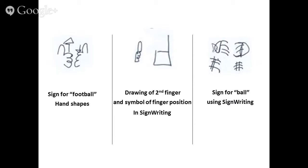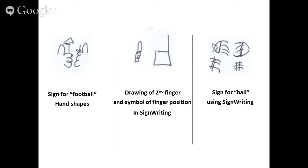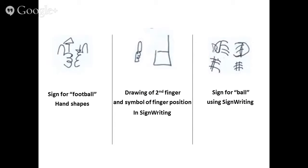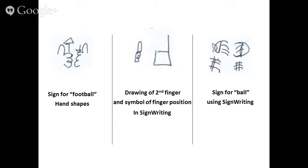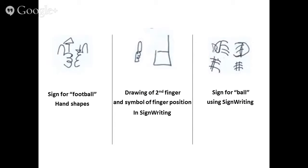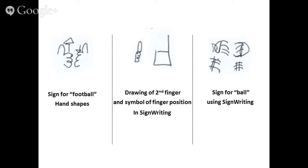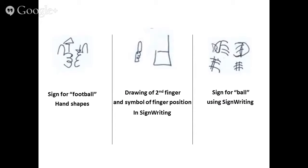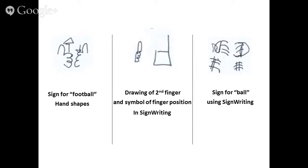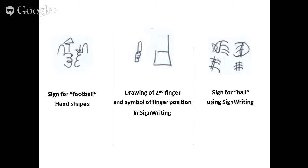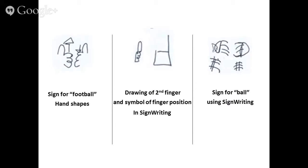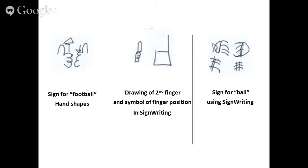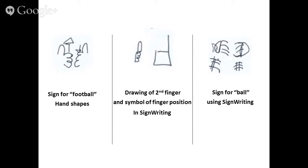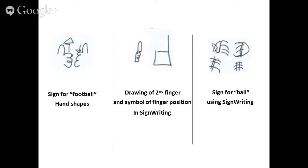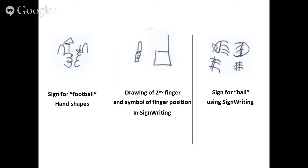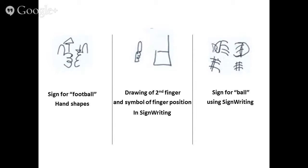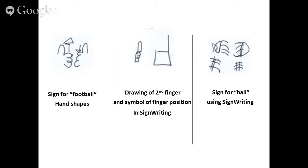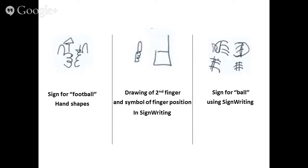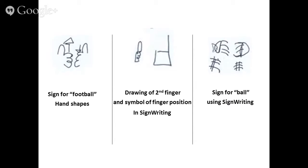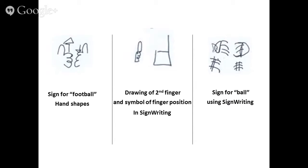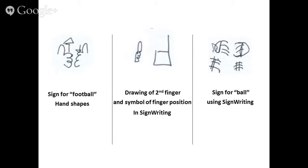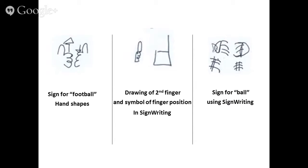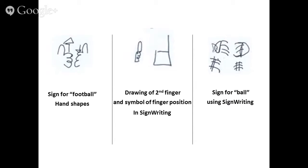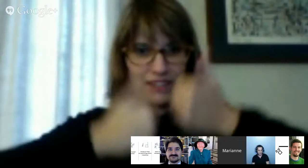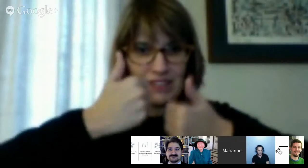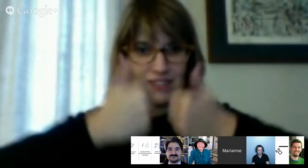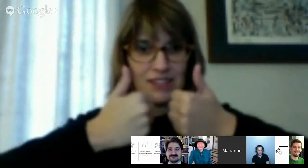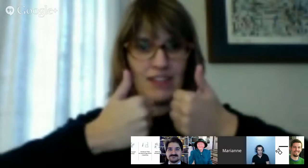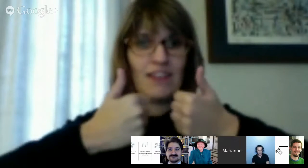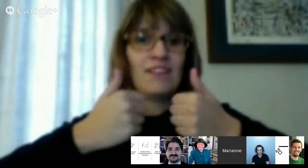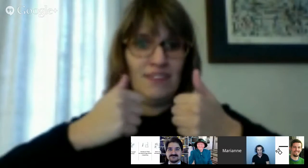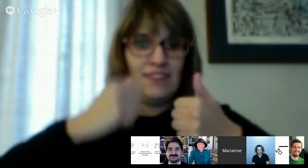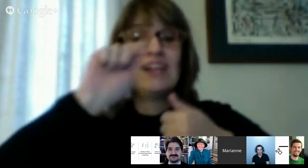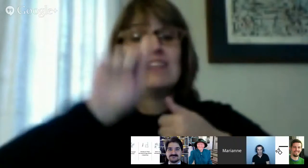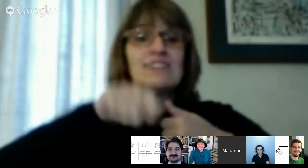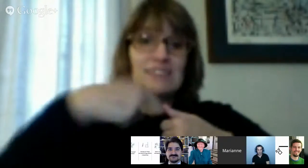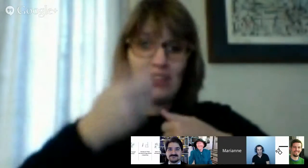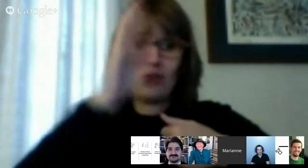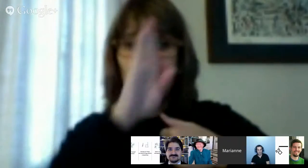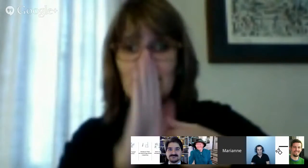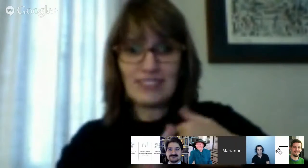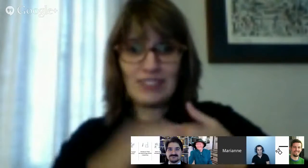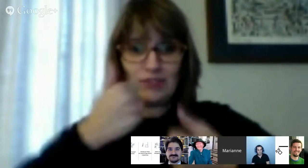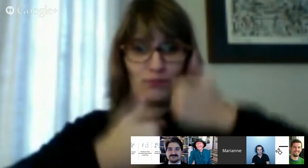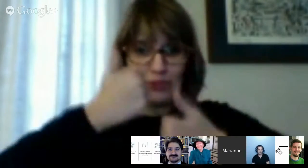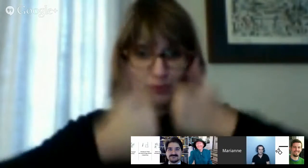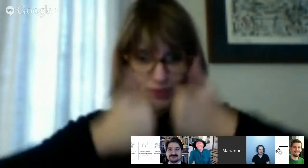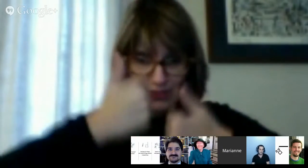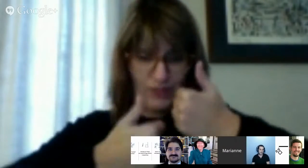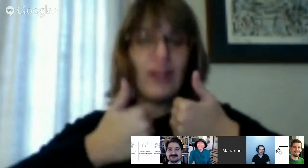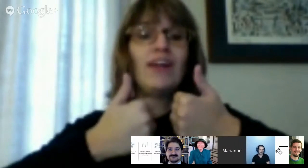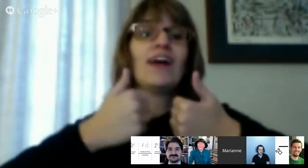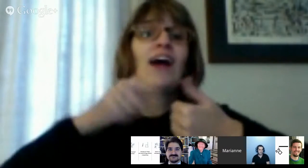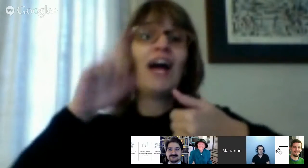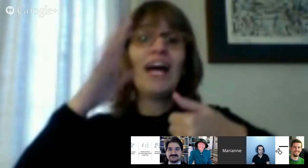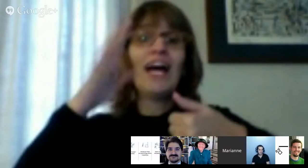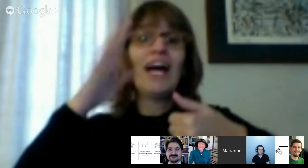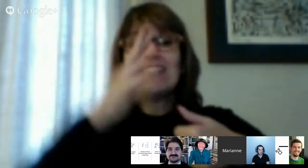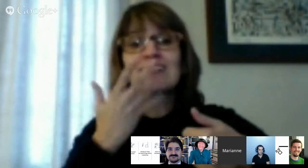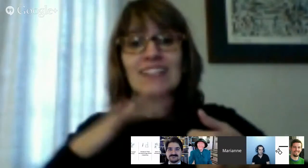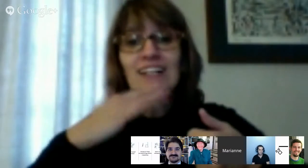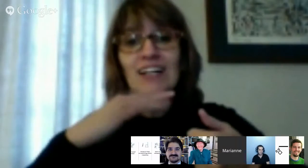Então, nós podemos perceber, nesse slide também, as configurações trabalhadas